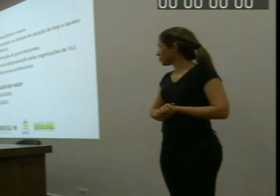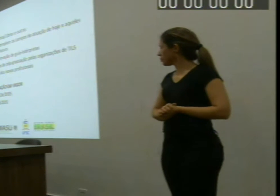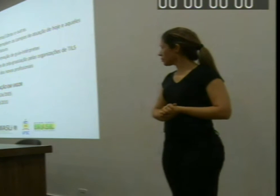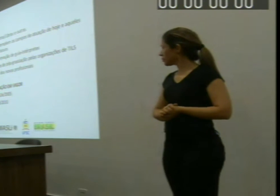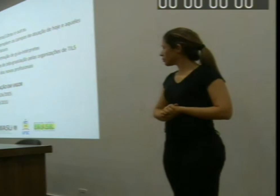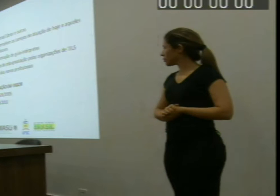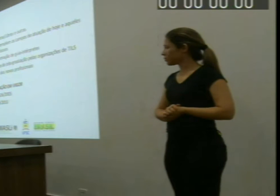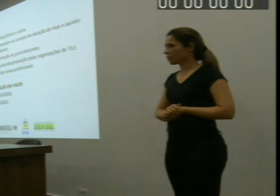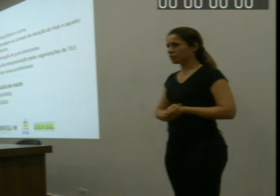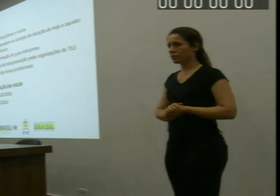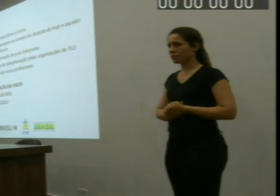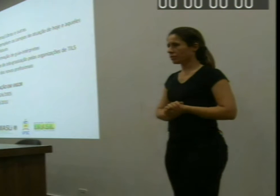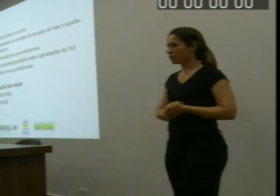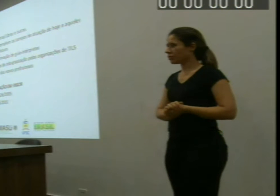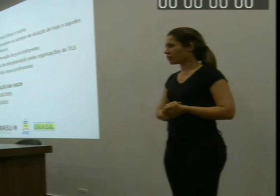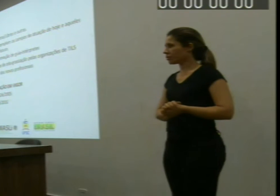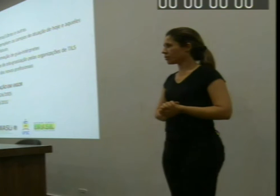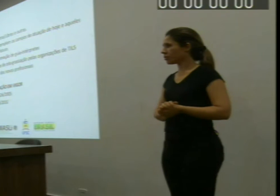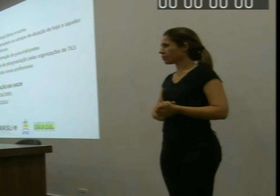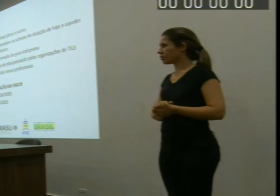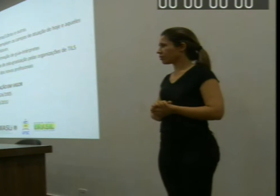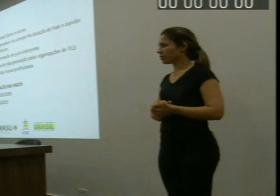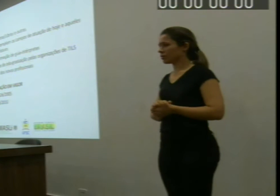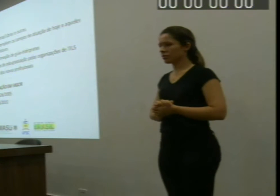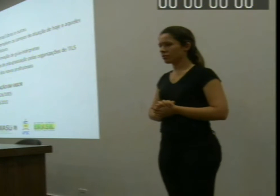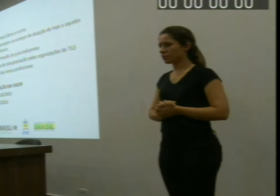tô no meu tempo